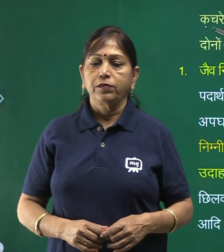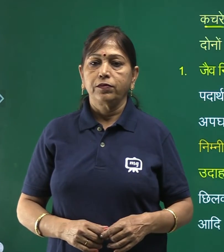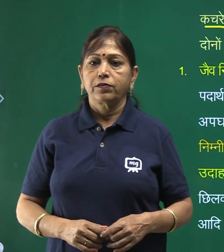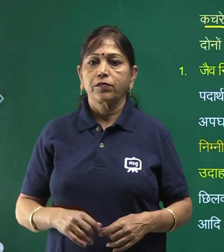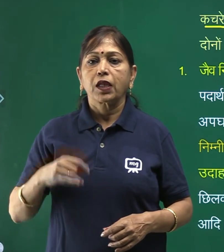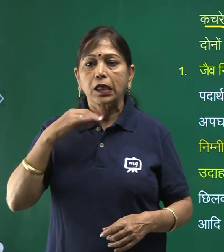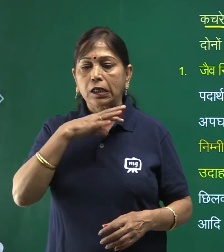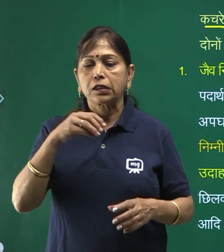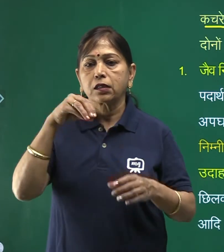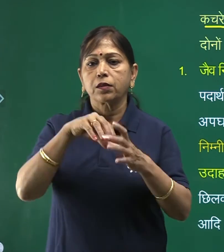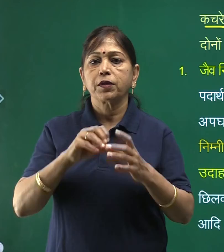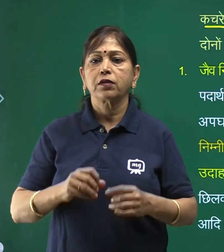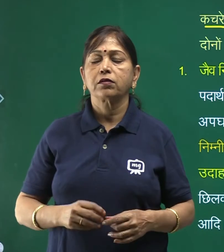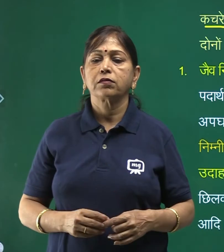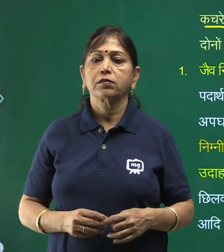कचरे में